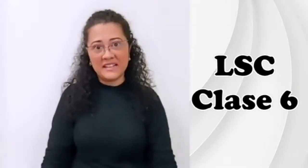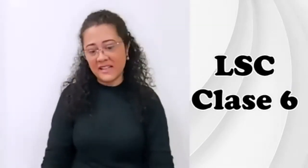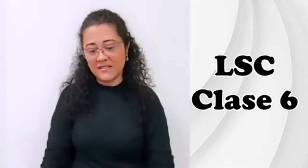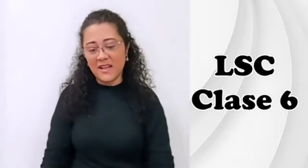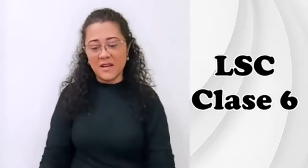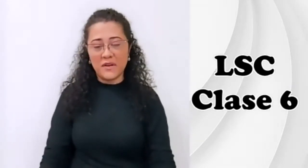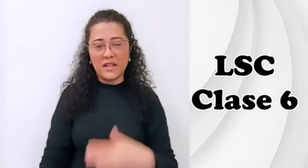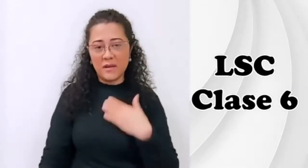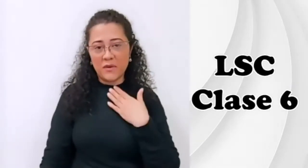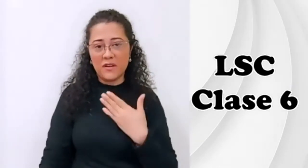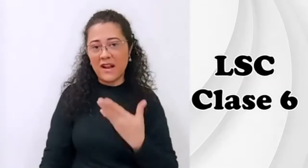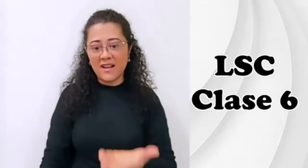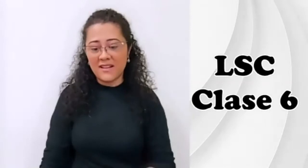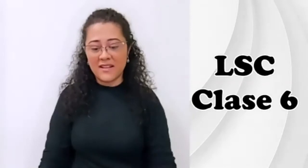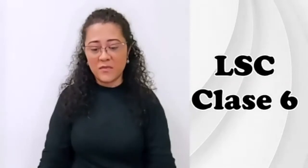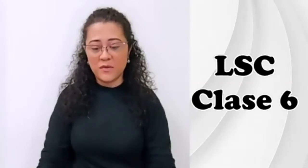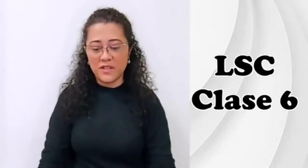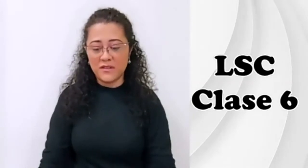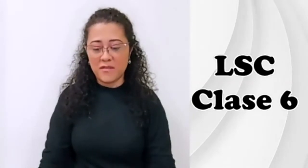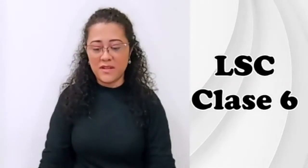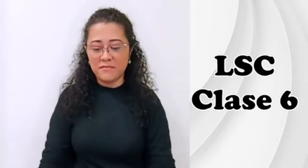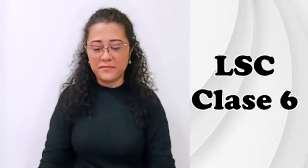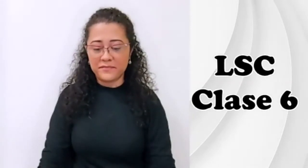cantan, pueden de pronto hablar, cantan muy bonito también.